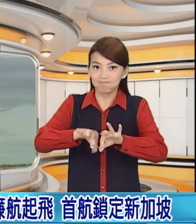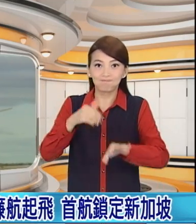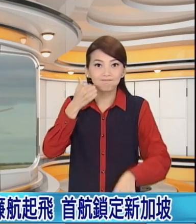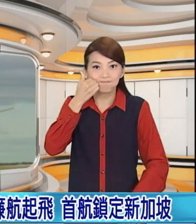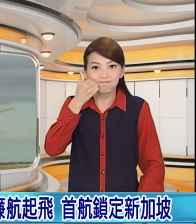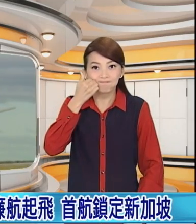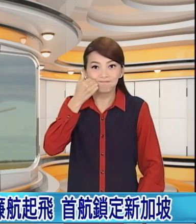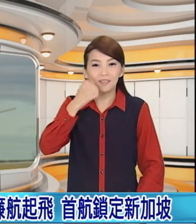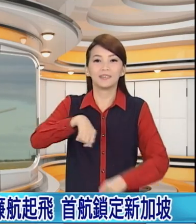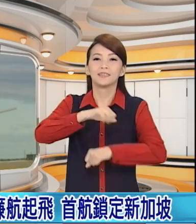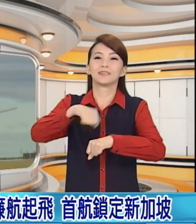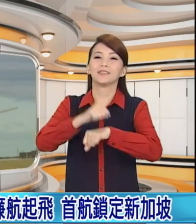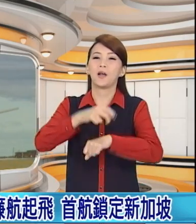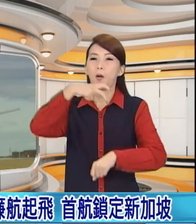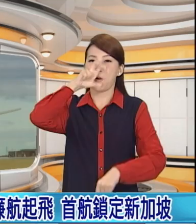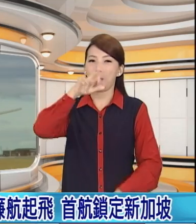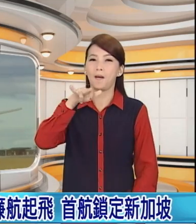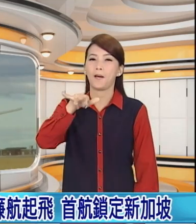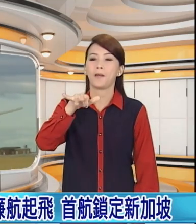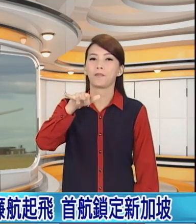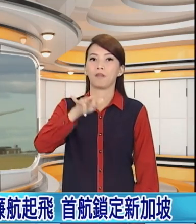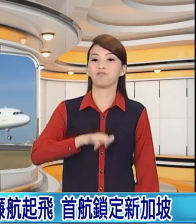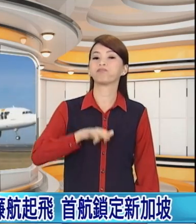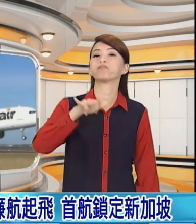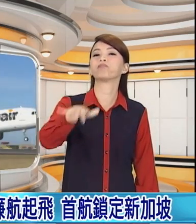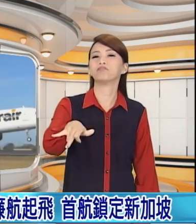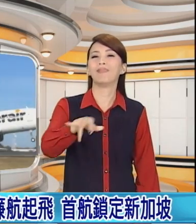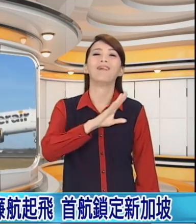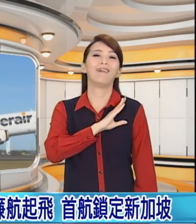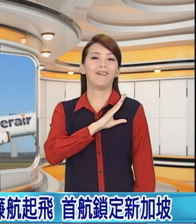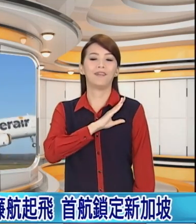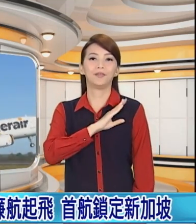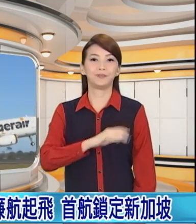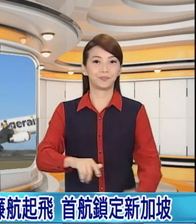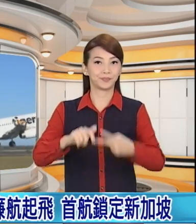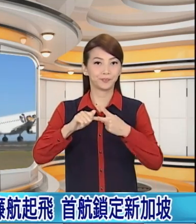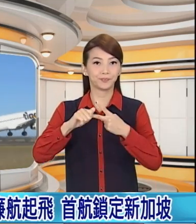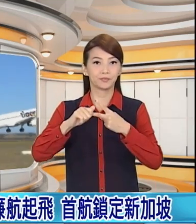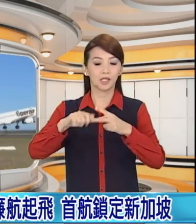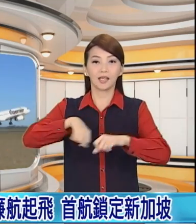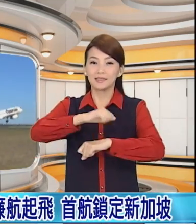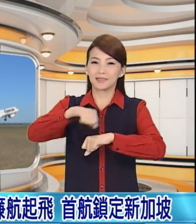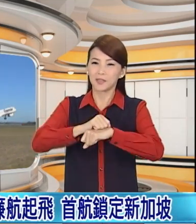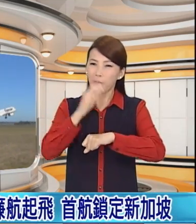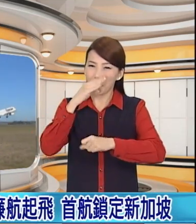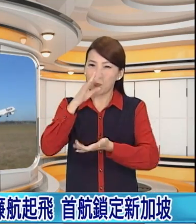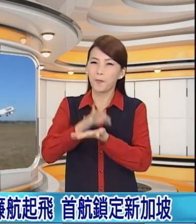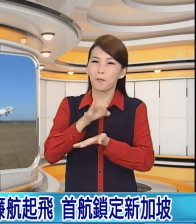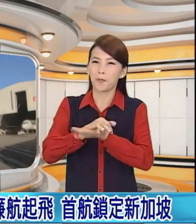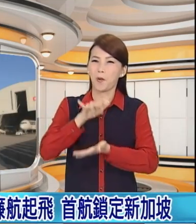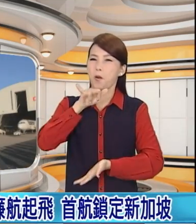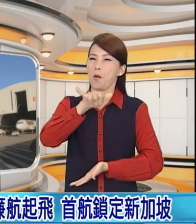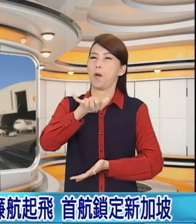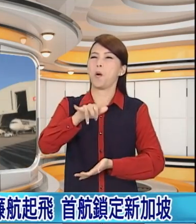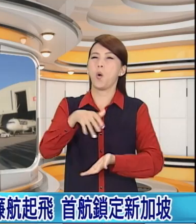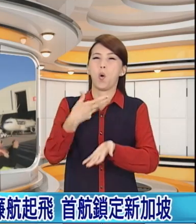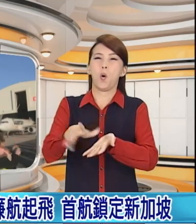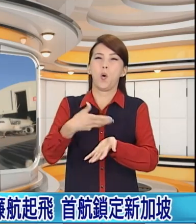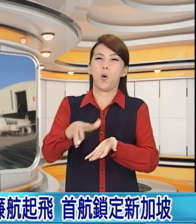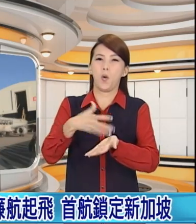加坡虎航合作成立廉价航空公司之外，另外一方面，新加坡也是一个廉价航空